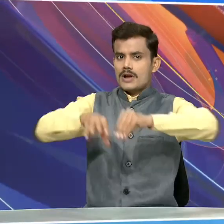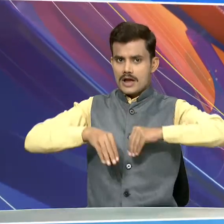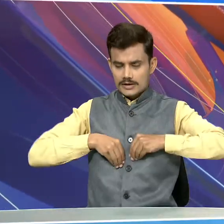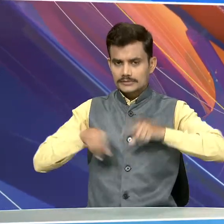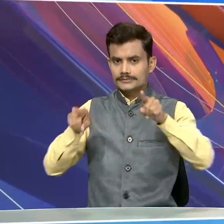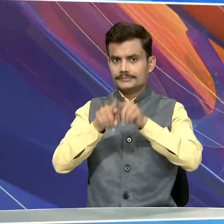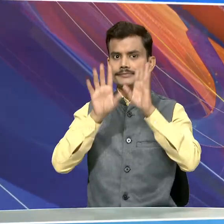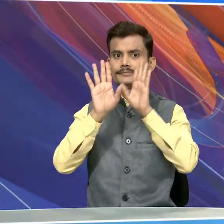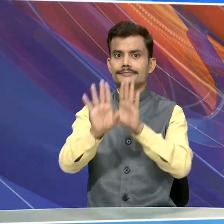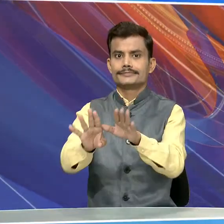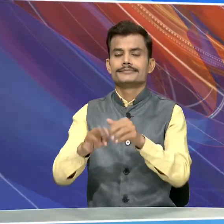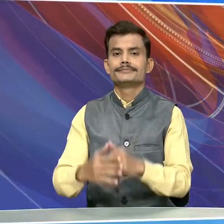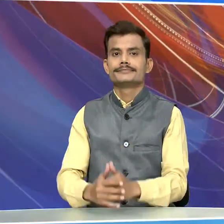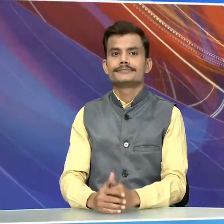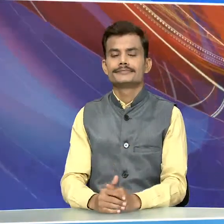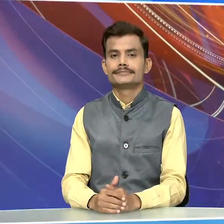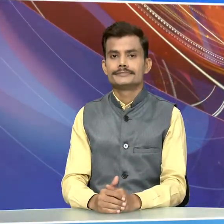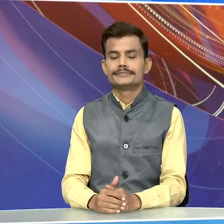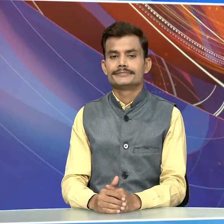जाएगा।